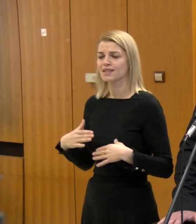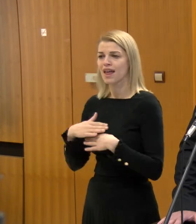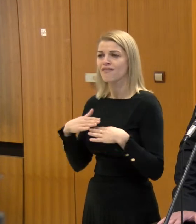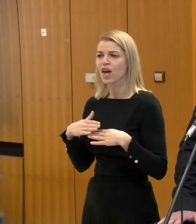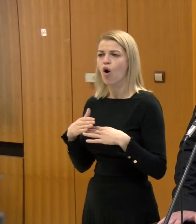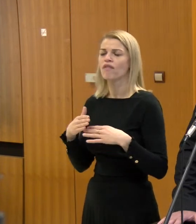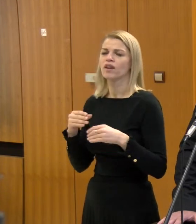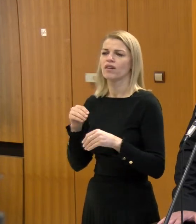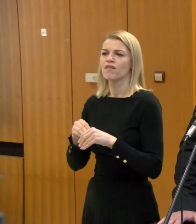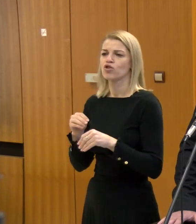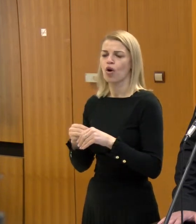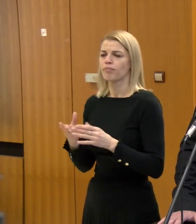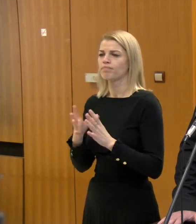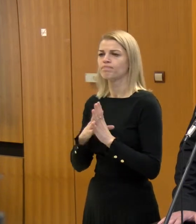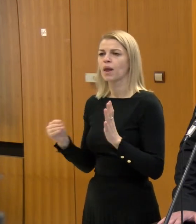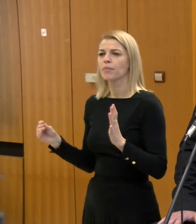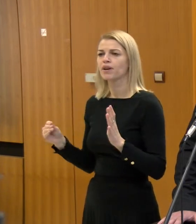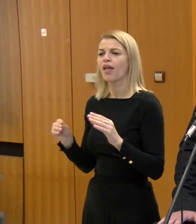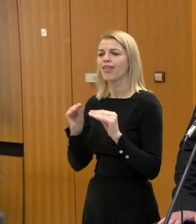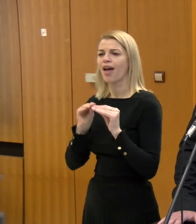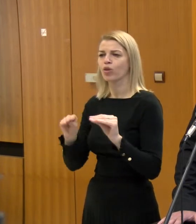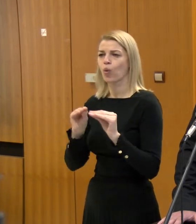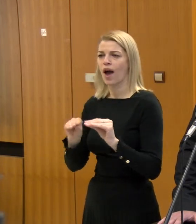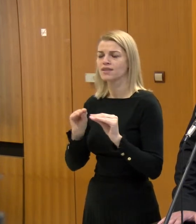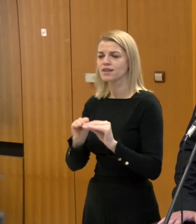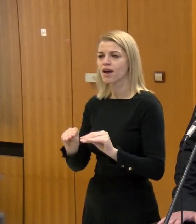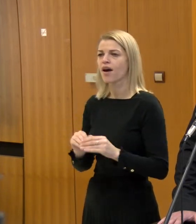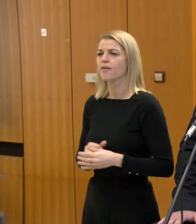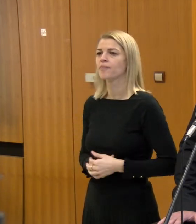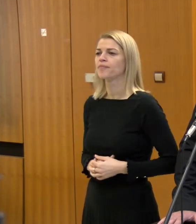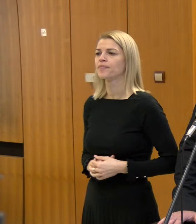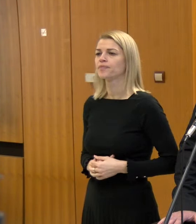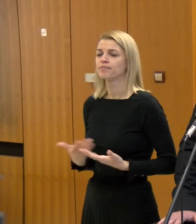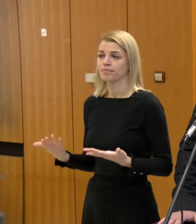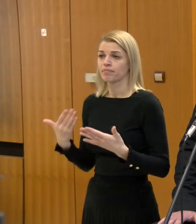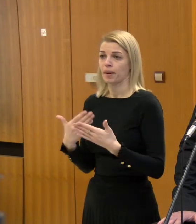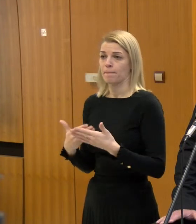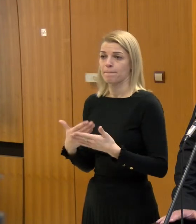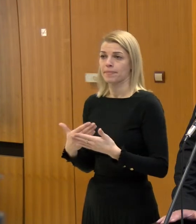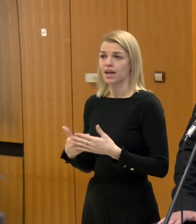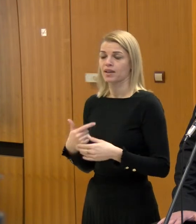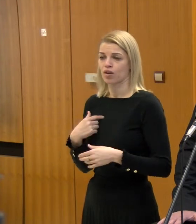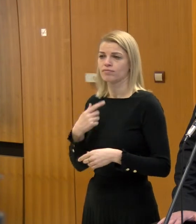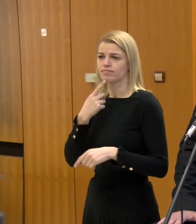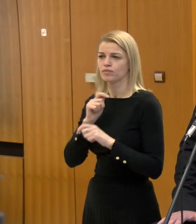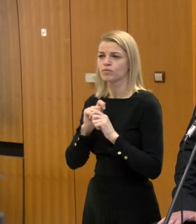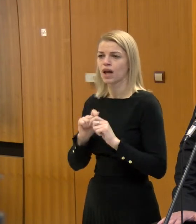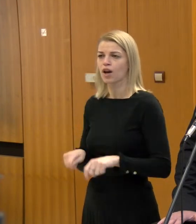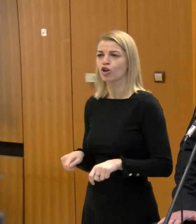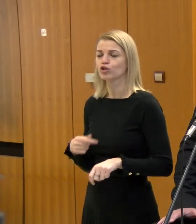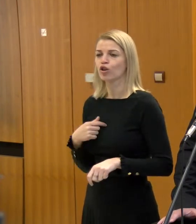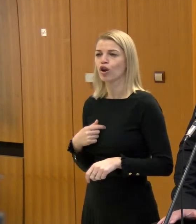výchovy napríklad, čo sa týka edukácie. A preto som sa rozhodol